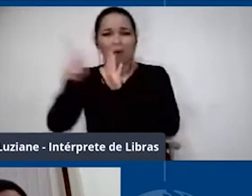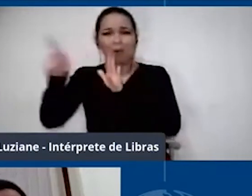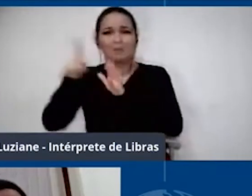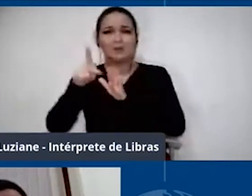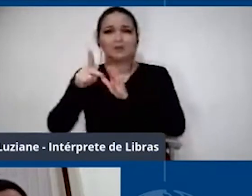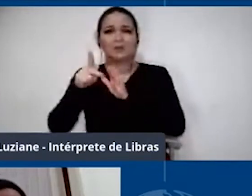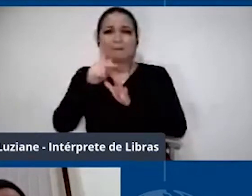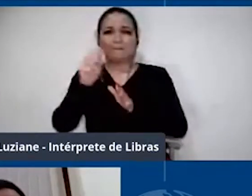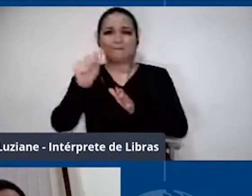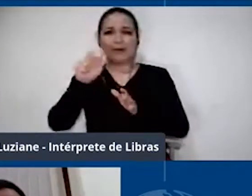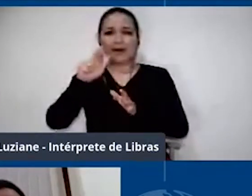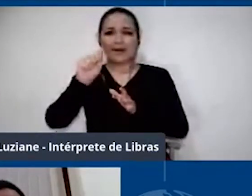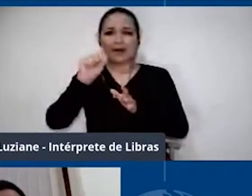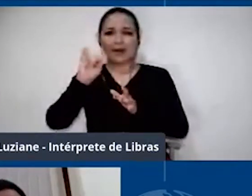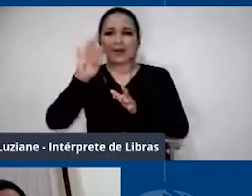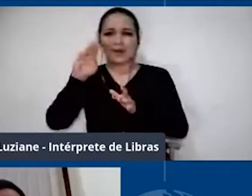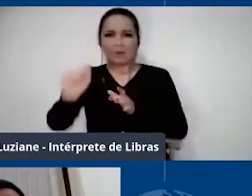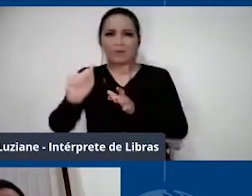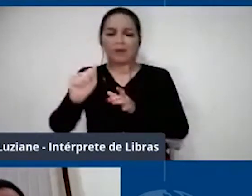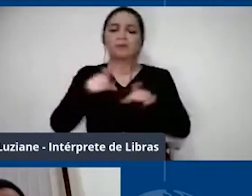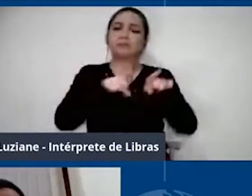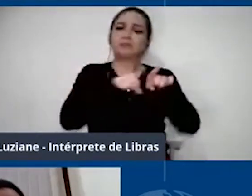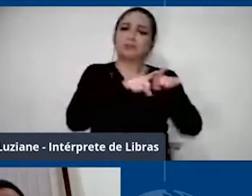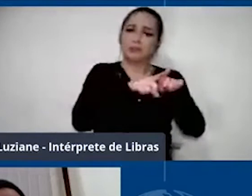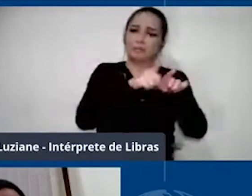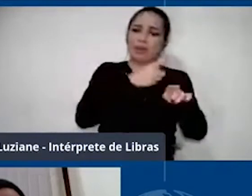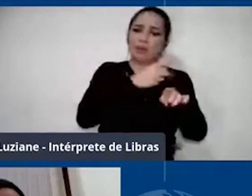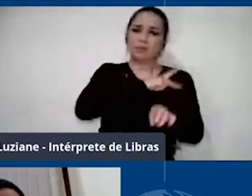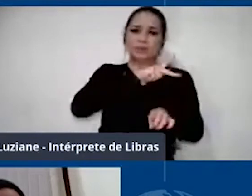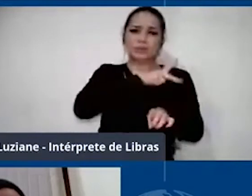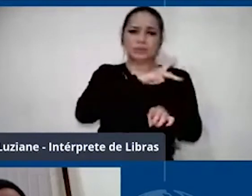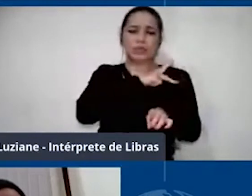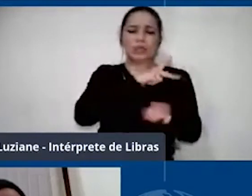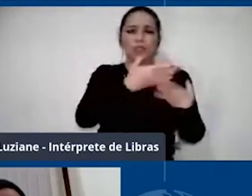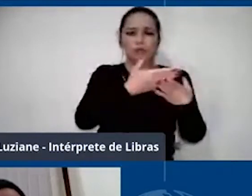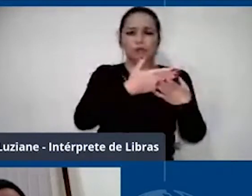presidente da Câmara Federal, Arthur Lira, em relação a essa matéria.